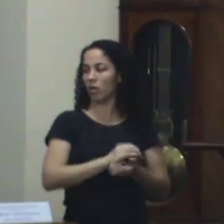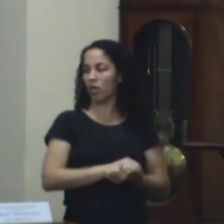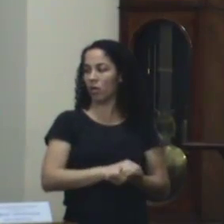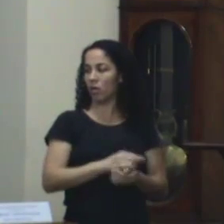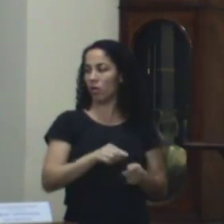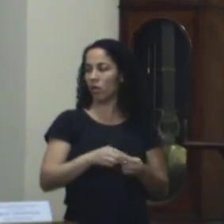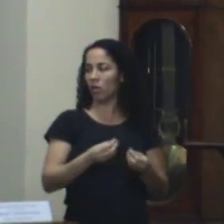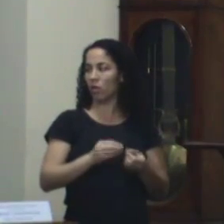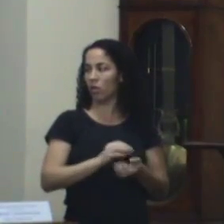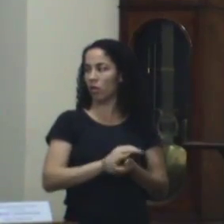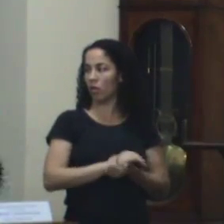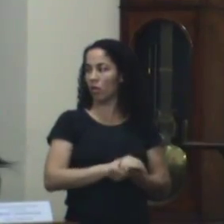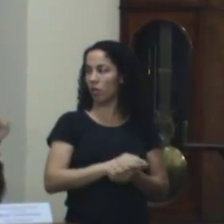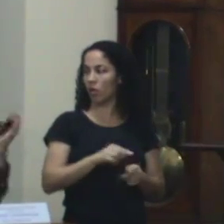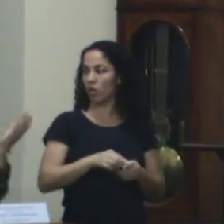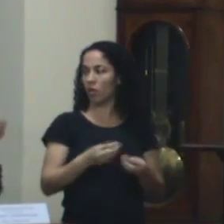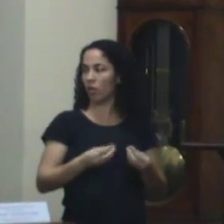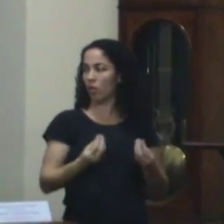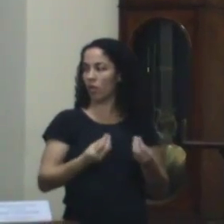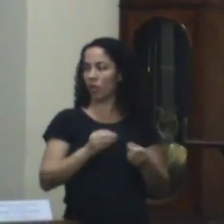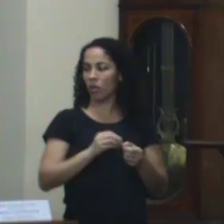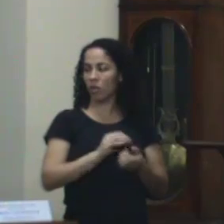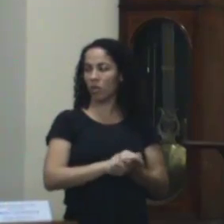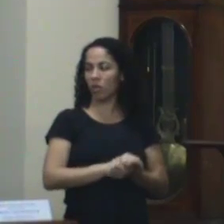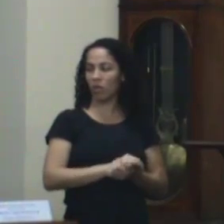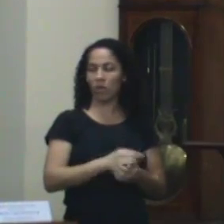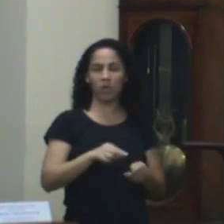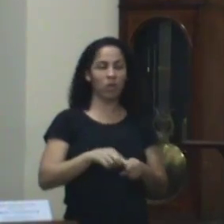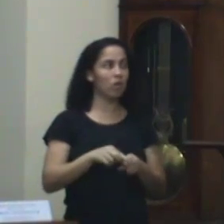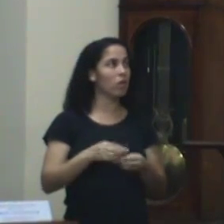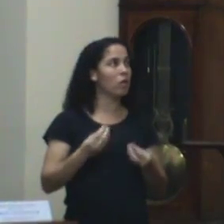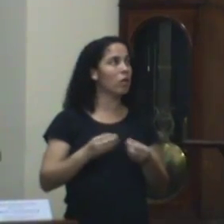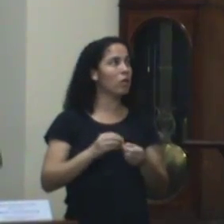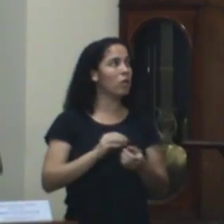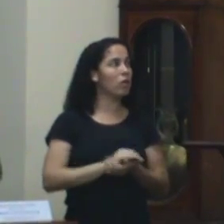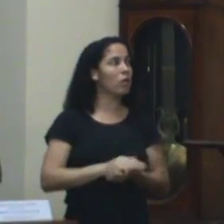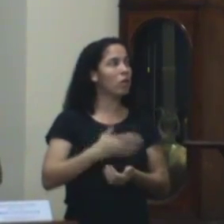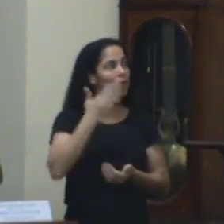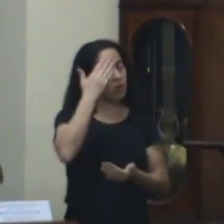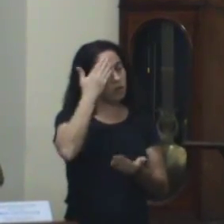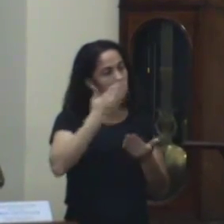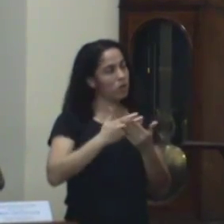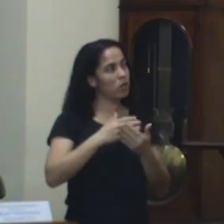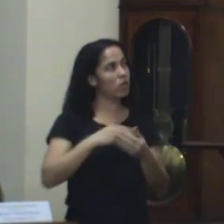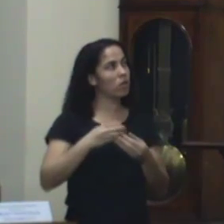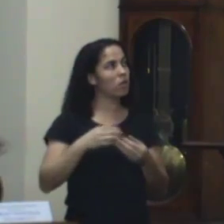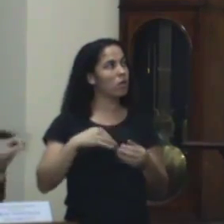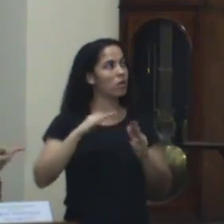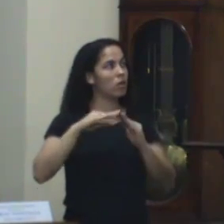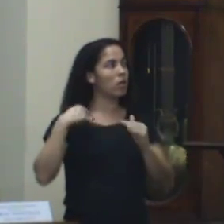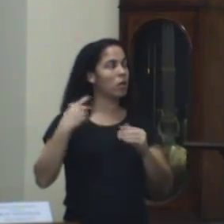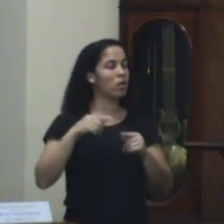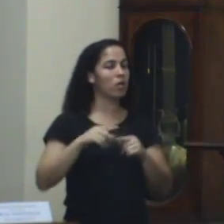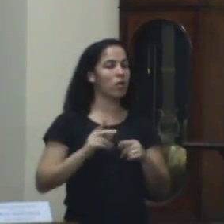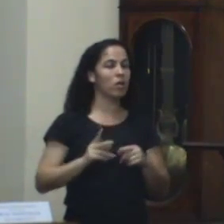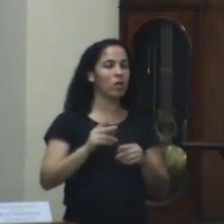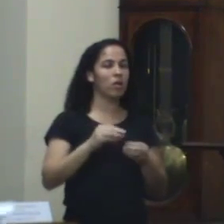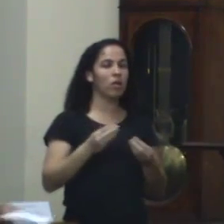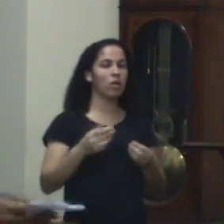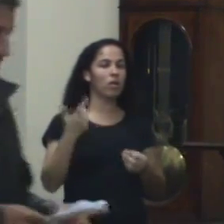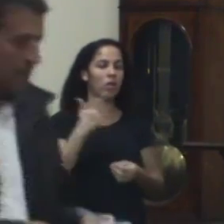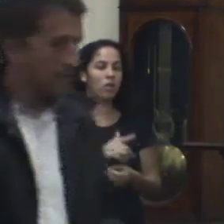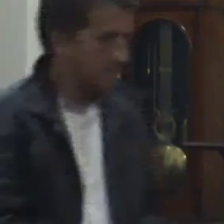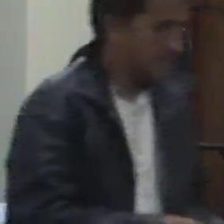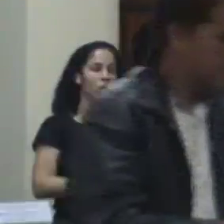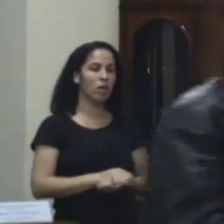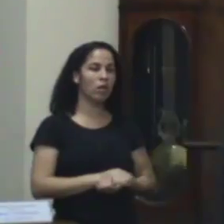um dia de muito sucesso, de esperança. Em dezembro é a premiação. Eu tenho certeza aí que a nossa casa vai figurar aí mais uma vez